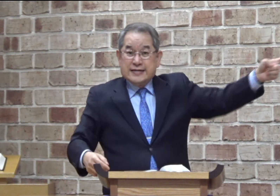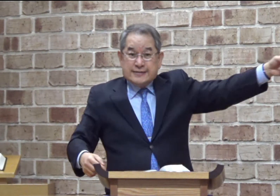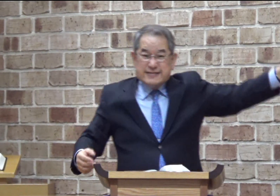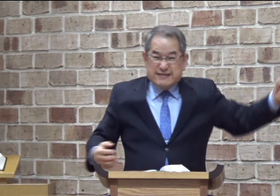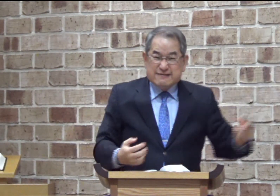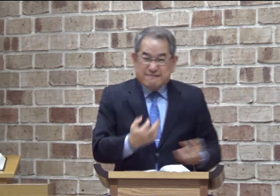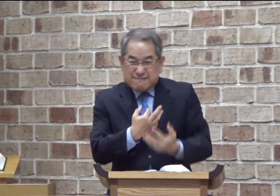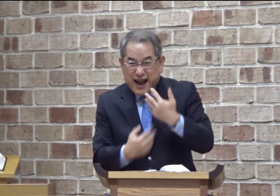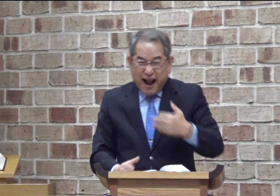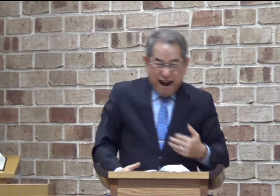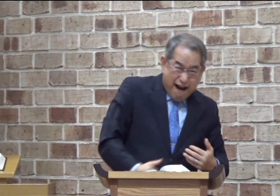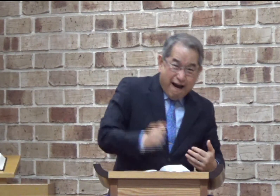준비해서 다윗이